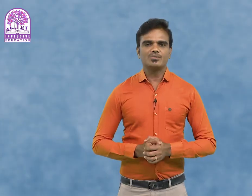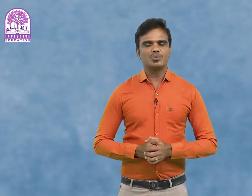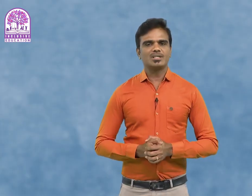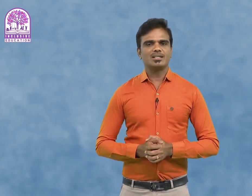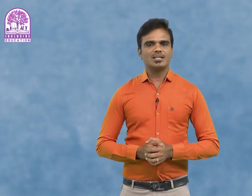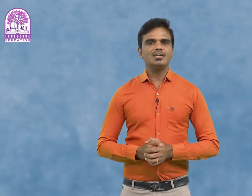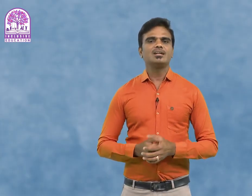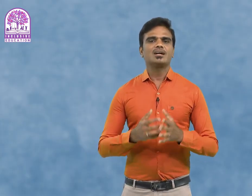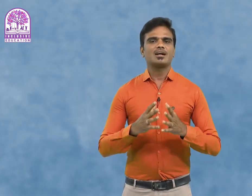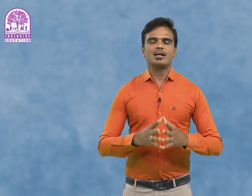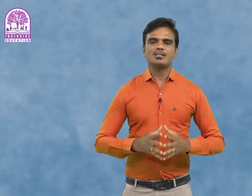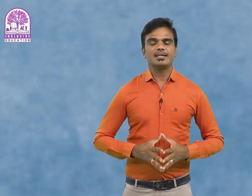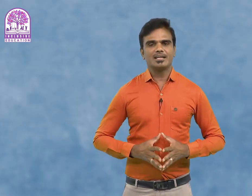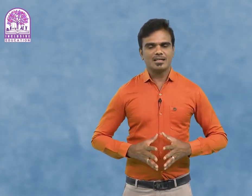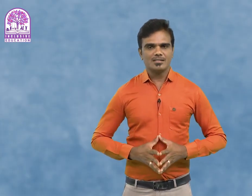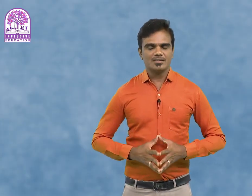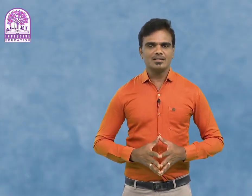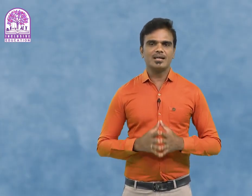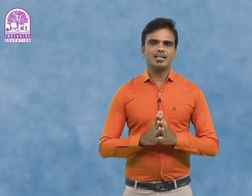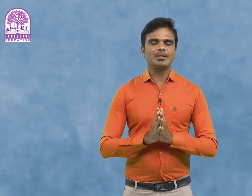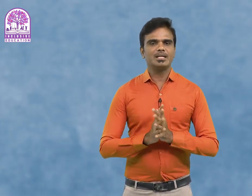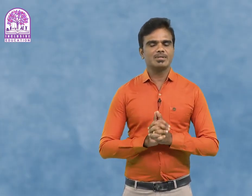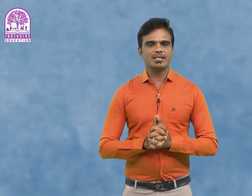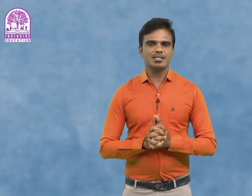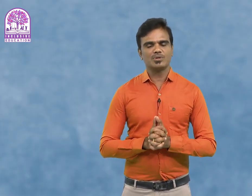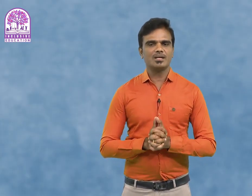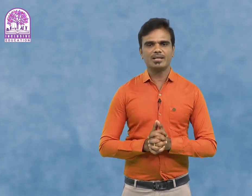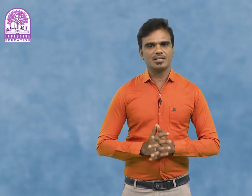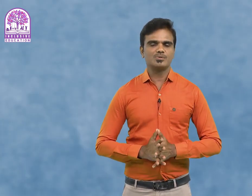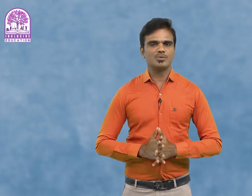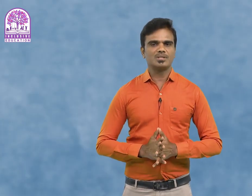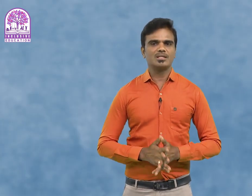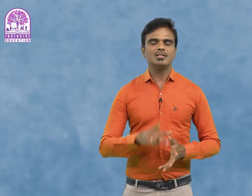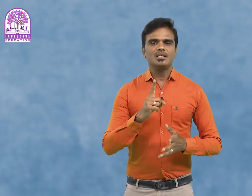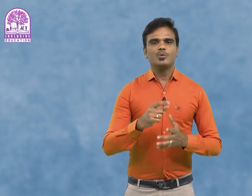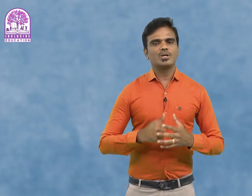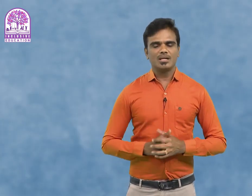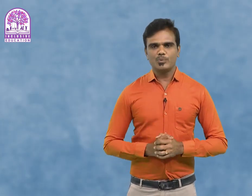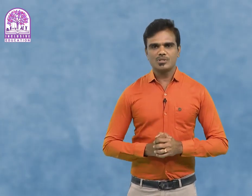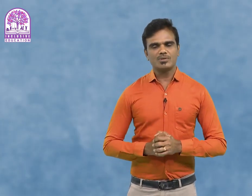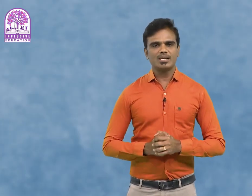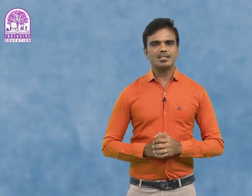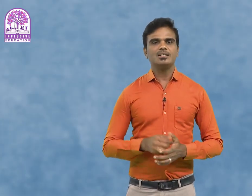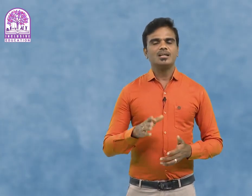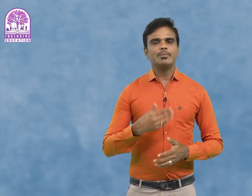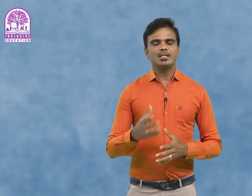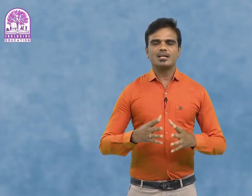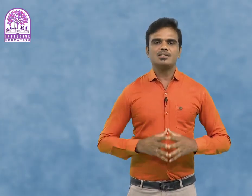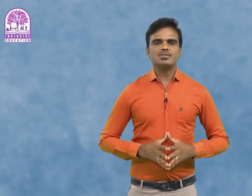சொல்லி கொடுத்துருக்கேன், இன்றைக்கி கலர்ஸில் என்னென்ன கலர்ஸ் இருக்குது அதெல்லாம் எப்படி நம்ம சைனில் சொல்லலாம் அப்படிங்கிறதெல்லாம் சொல்லி கொடுத்துருக்கேன். உங்களுக்கு எல்லாம் புரிஞ்சிருக்குன்னு நினைக்கிறேன். இப்போ இந்த கலர்ஸை வச்சு